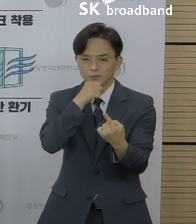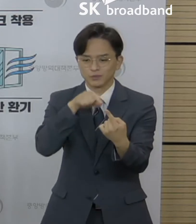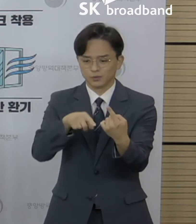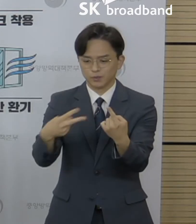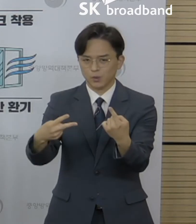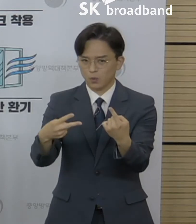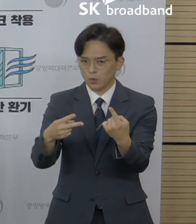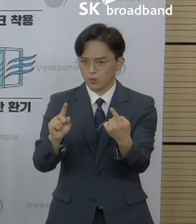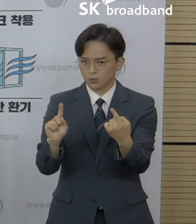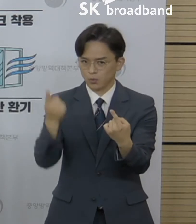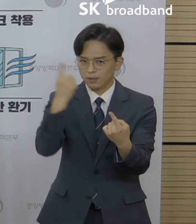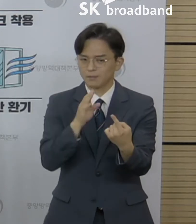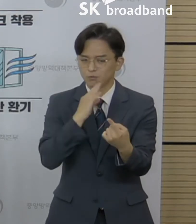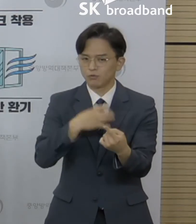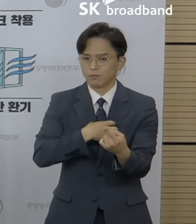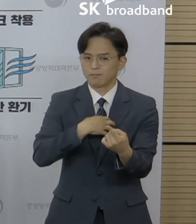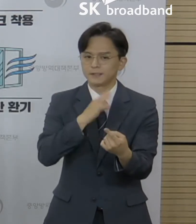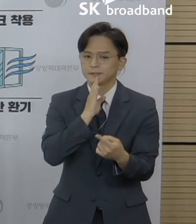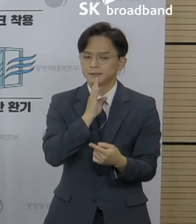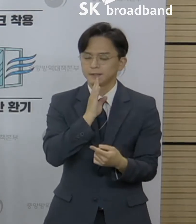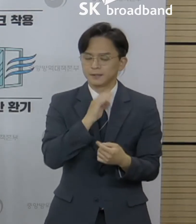높은 수준입니다.